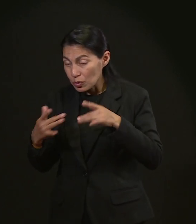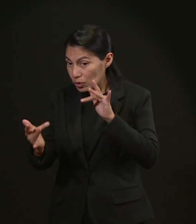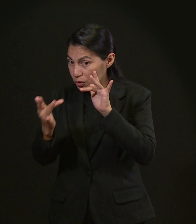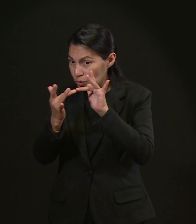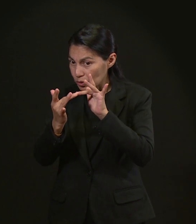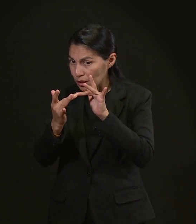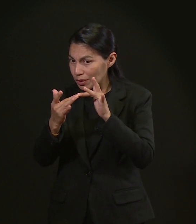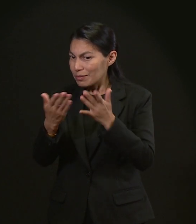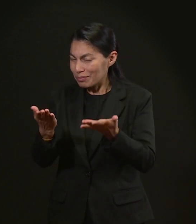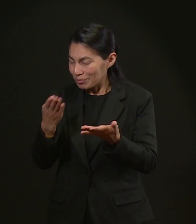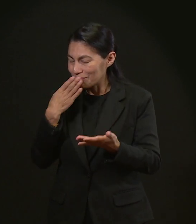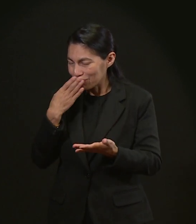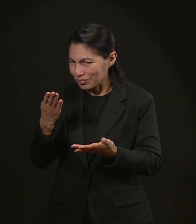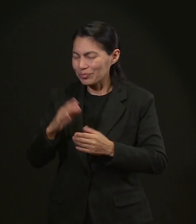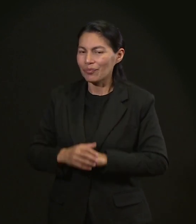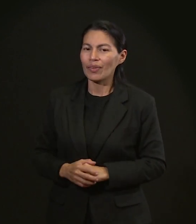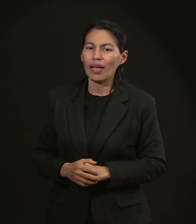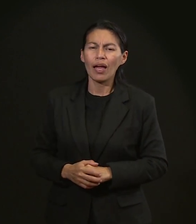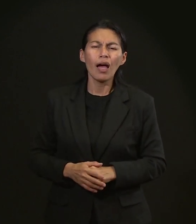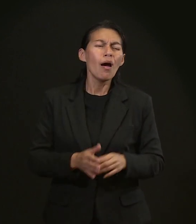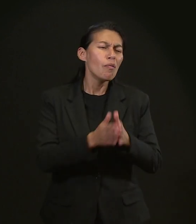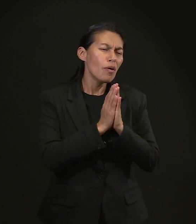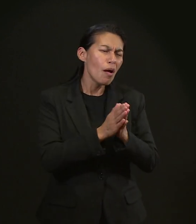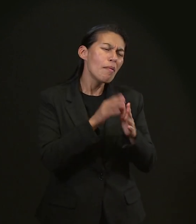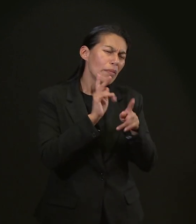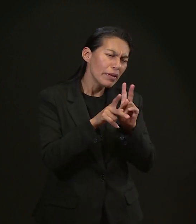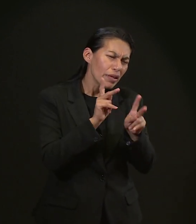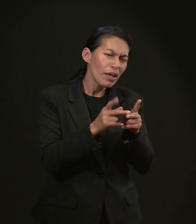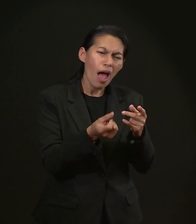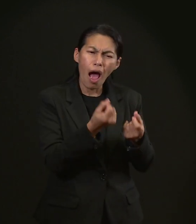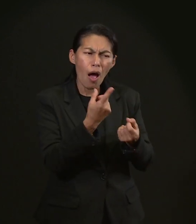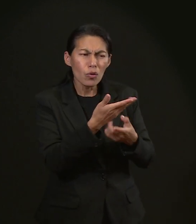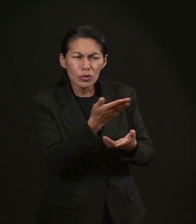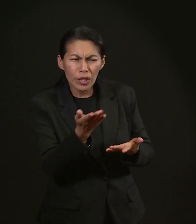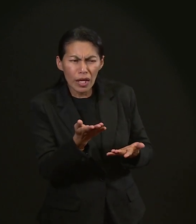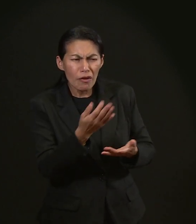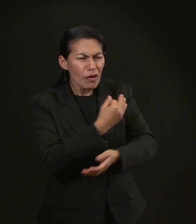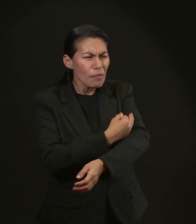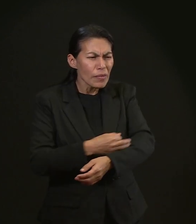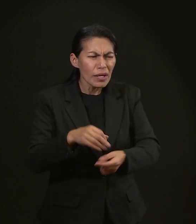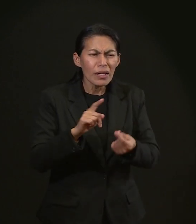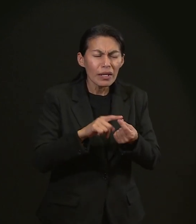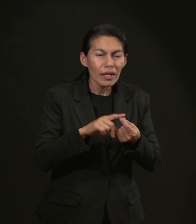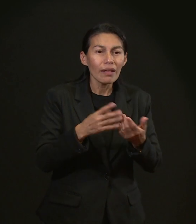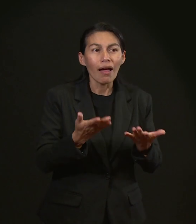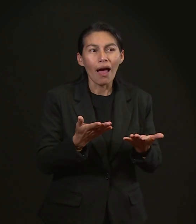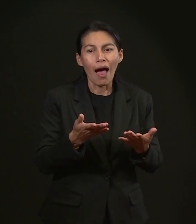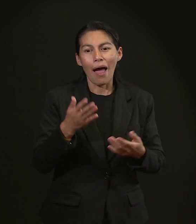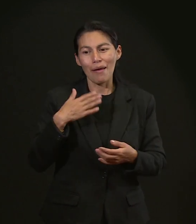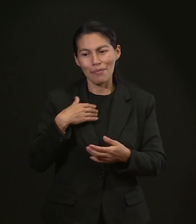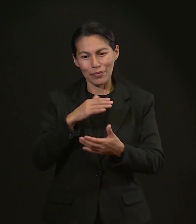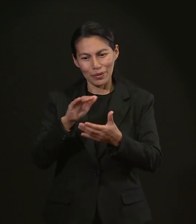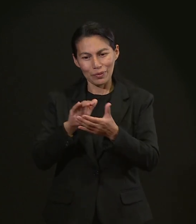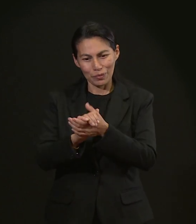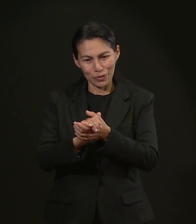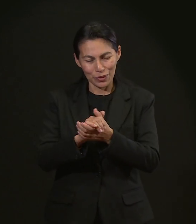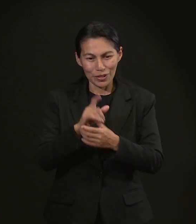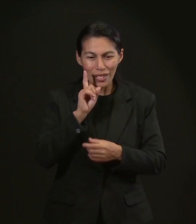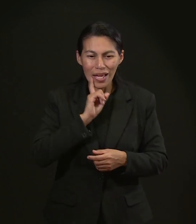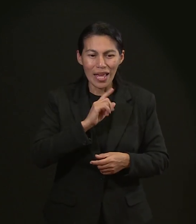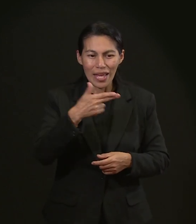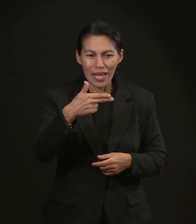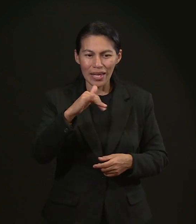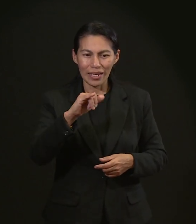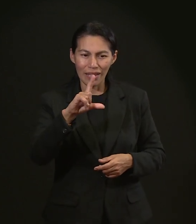público amén cuéntenos algo de ustedes díganos quiénes conforman su familia pues en mi esposa